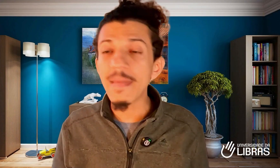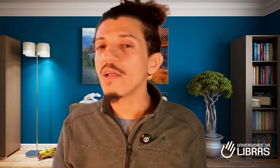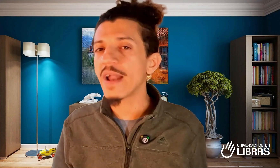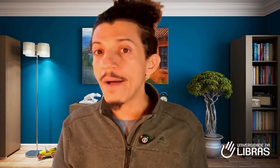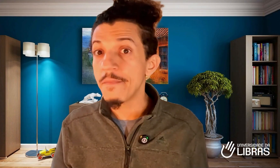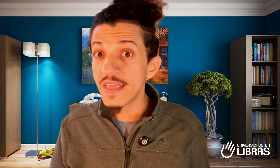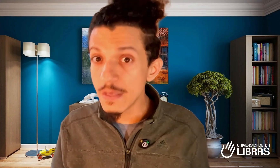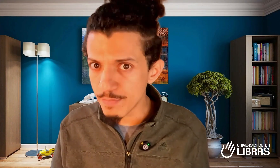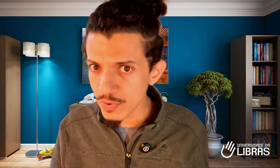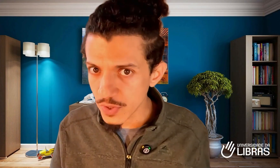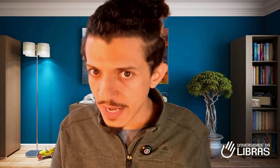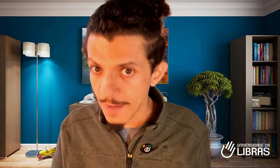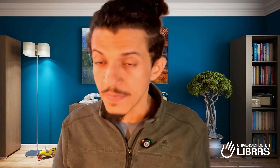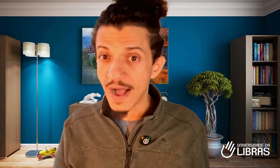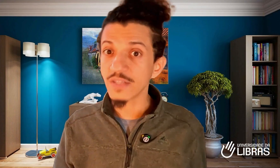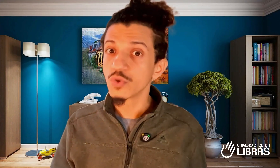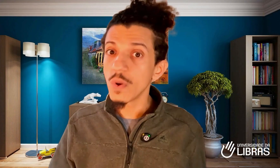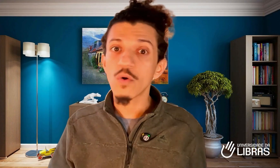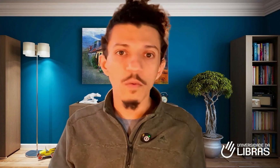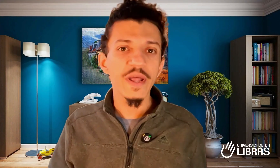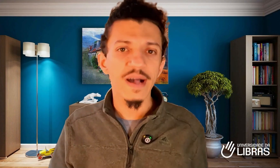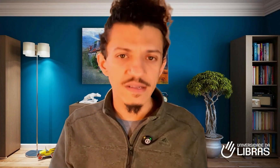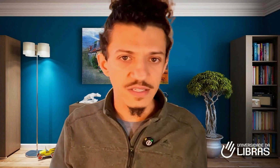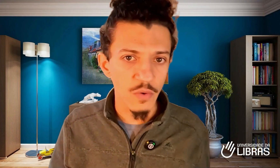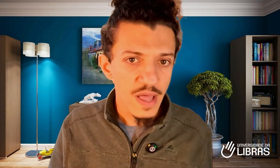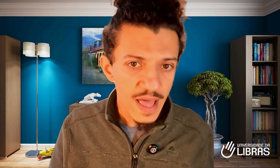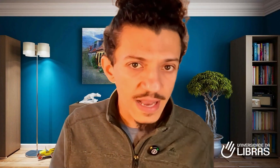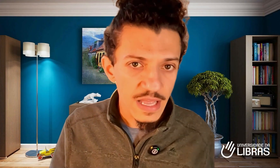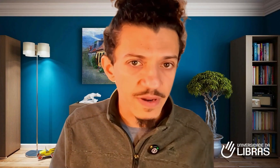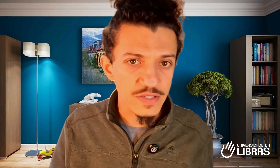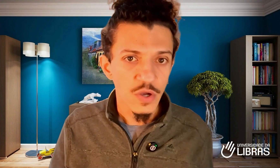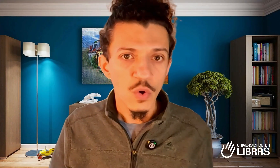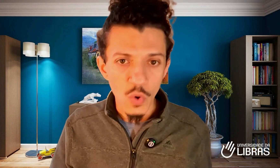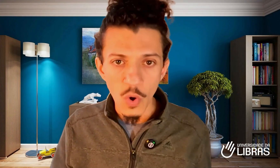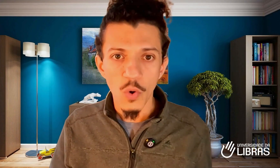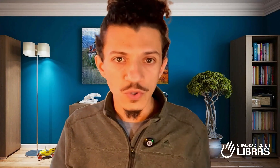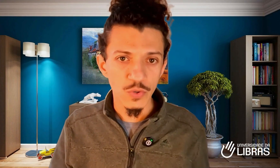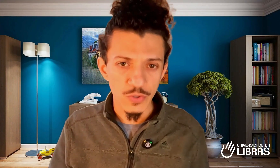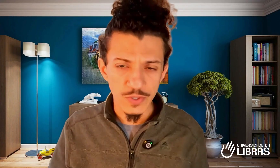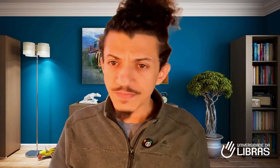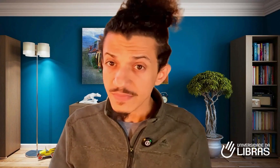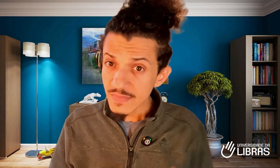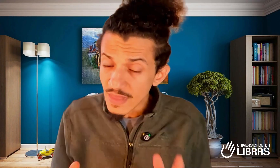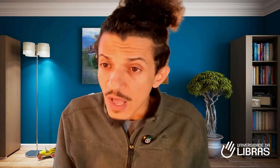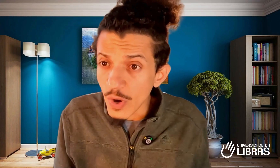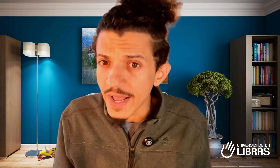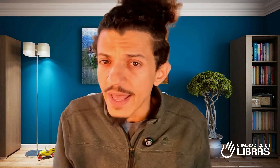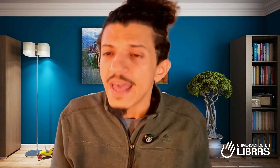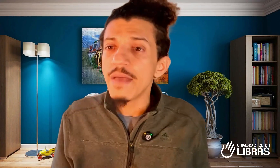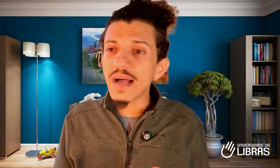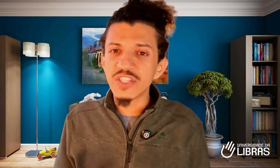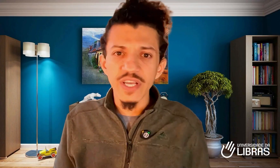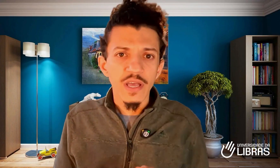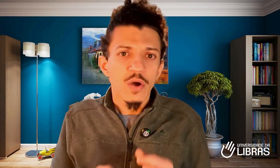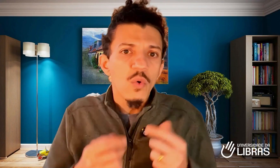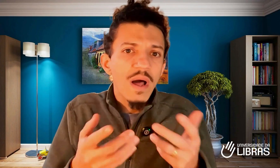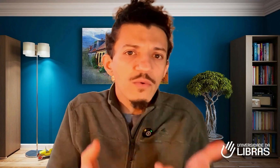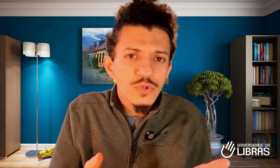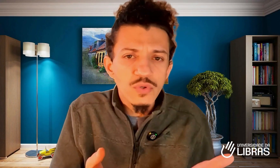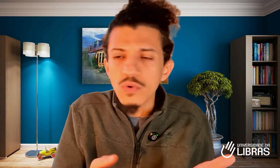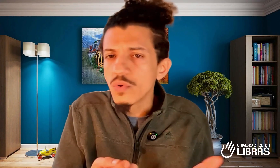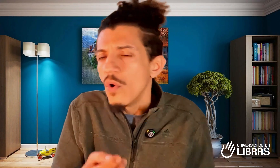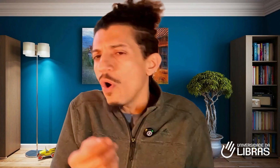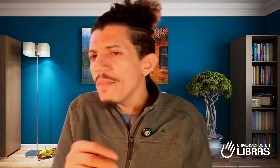poder melhorar e impulsionar a sua comunicação em Libras com os surdos. Agora, imagine um